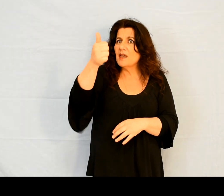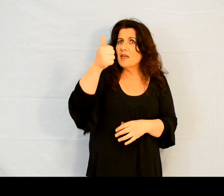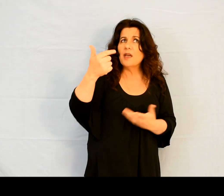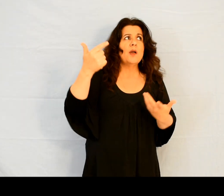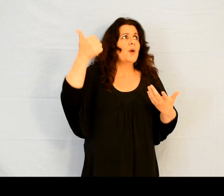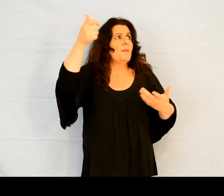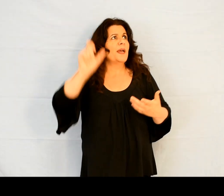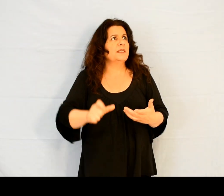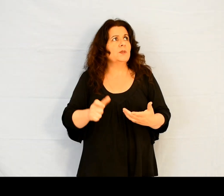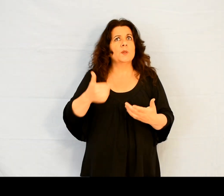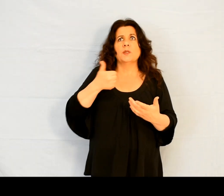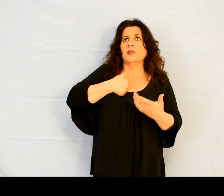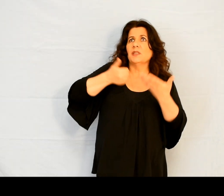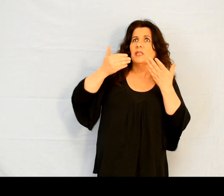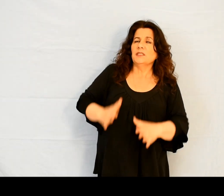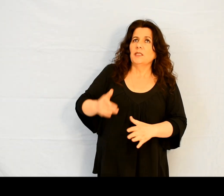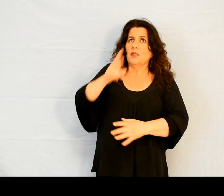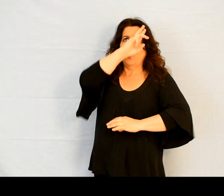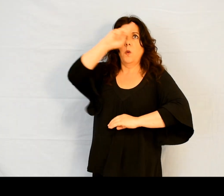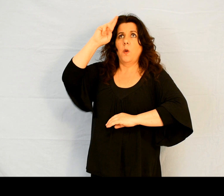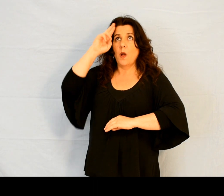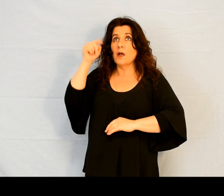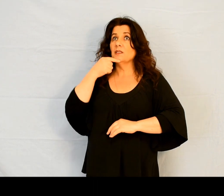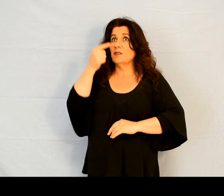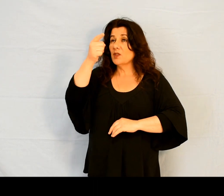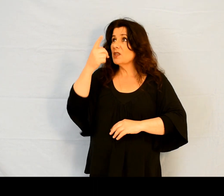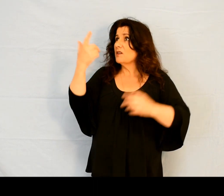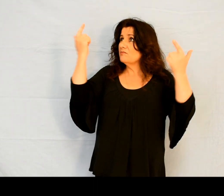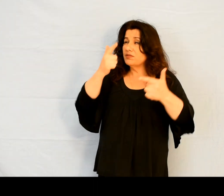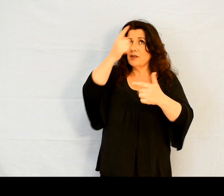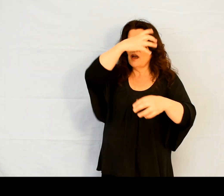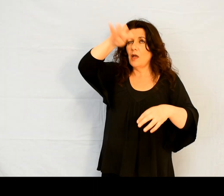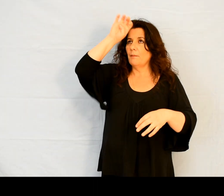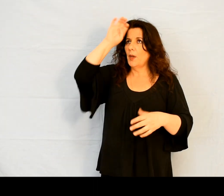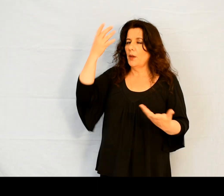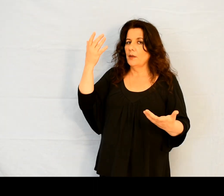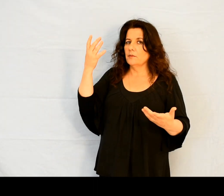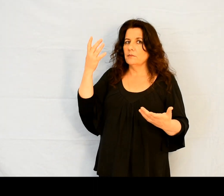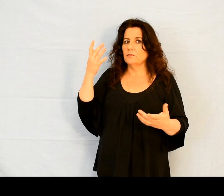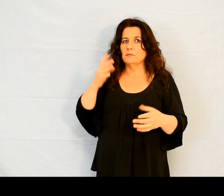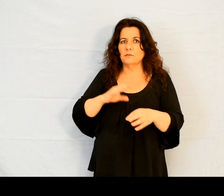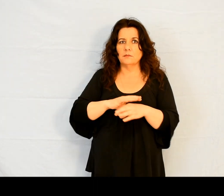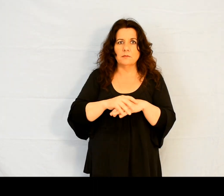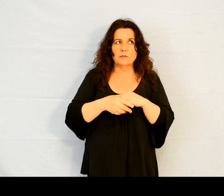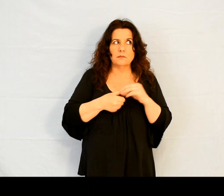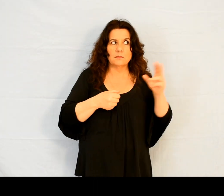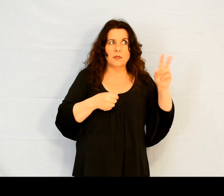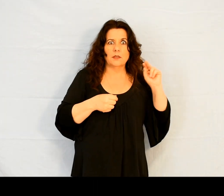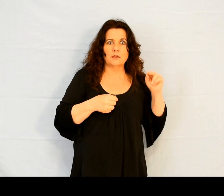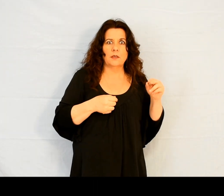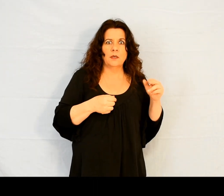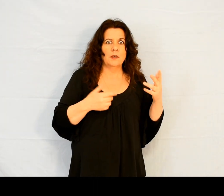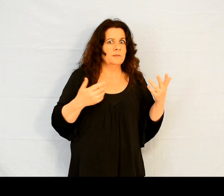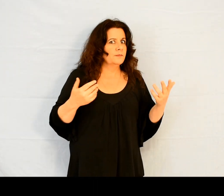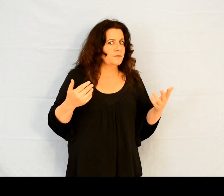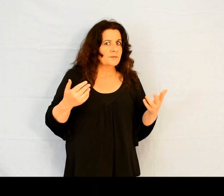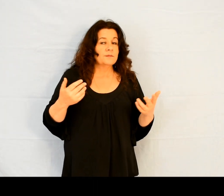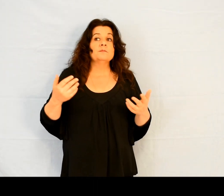En entendant ces paroles, Pilate amena Jésus au dehors. Il le fit asseoir sur une